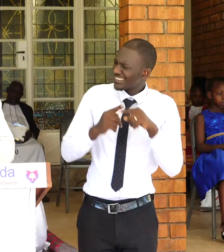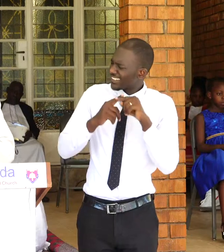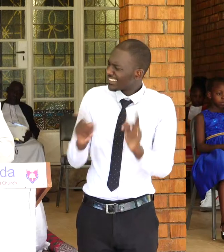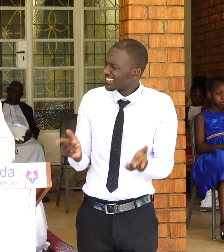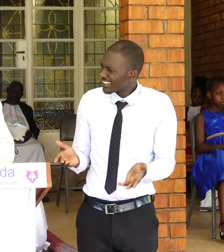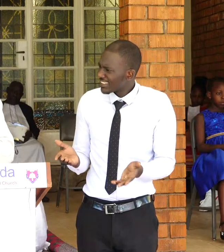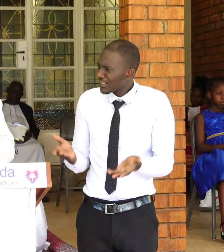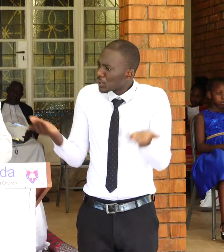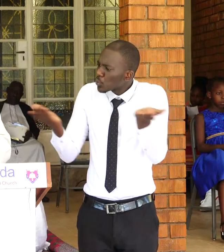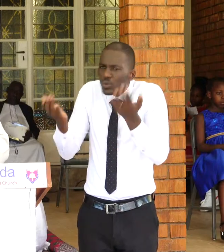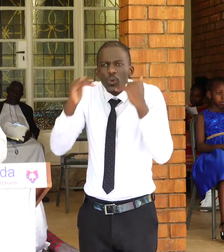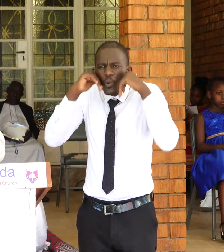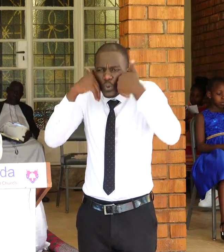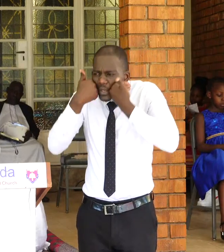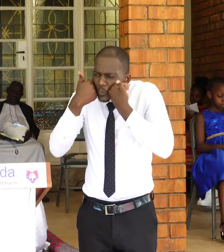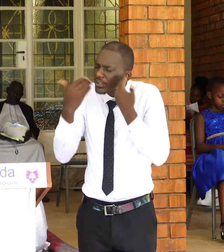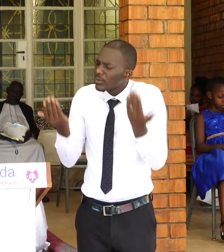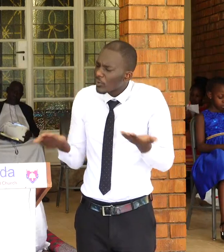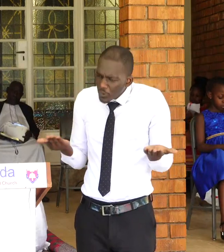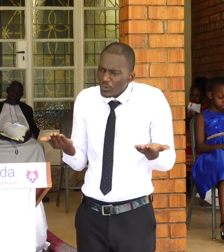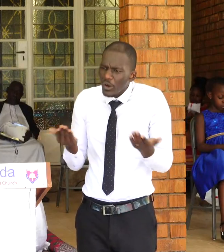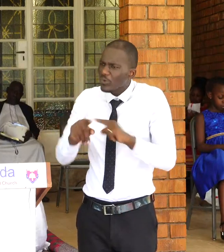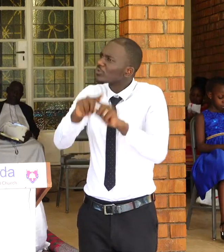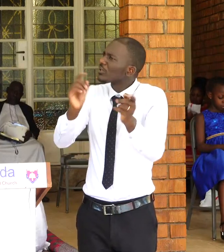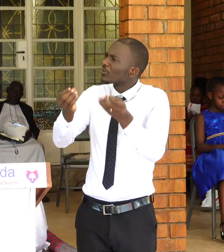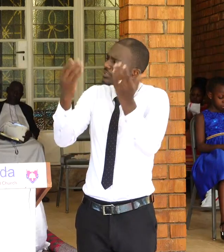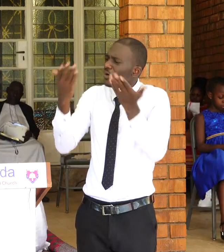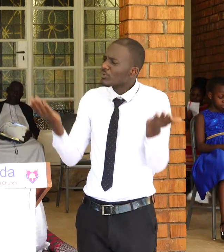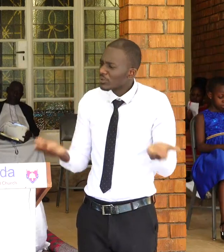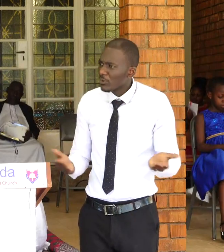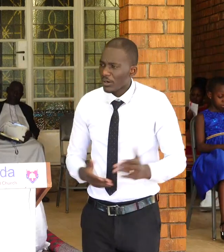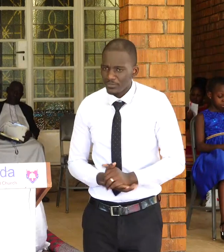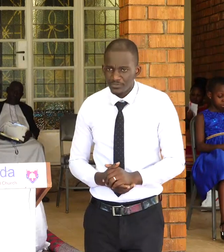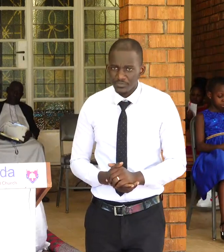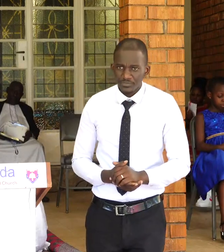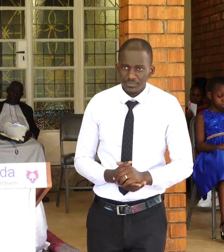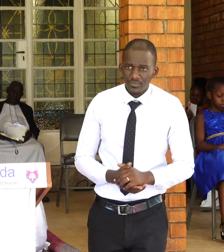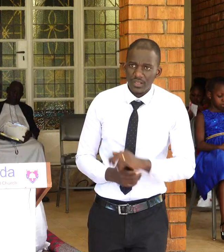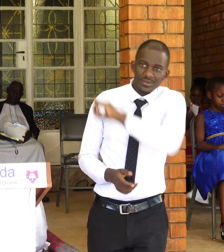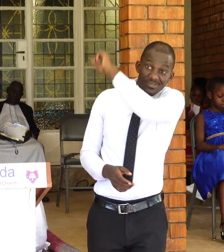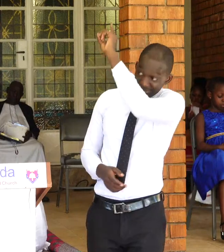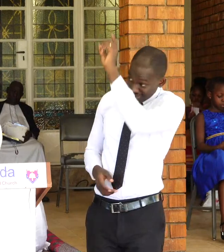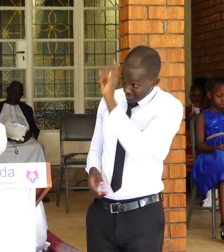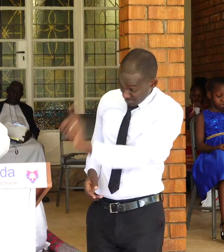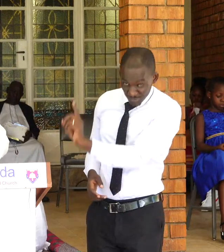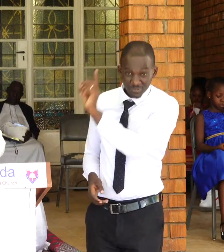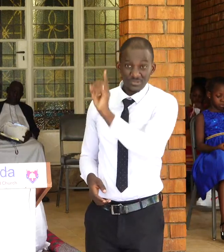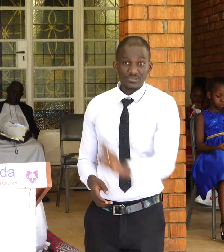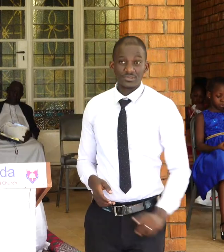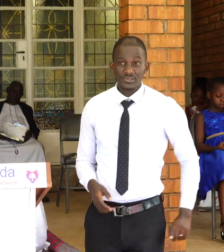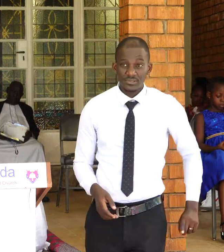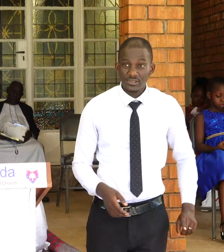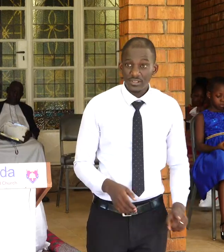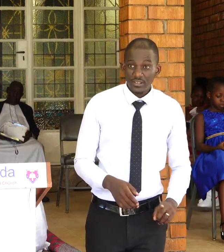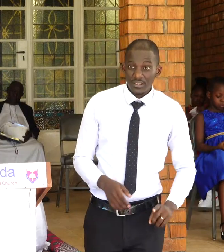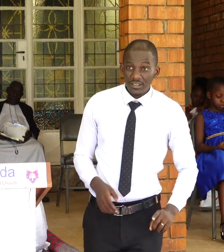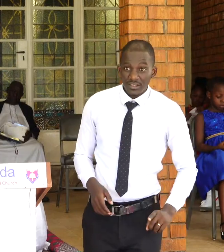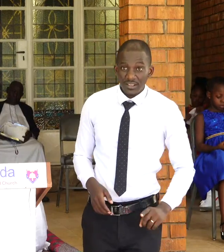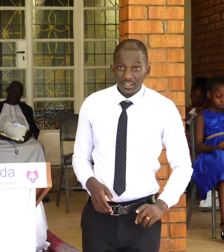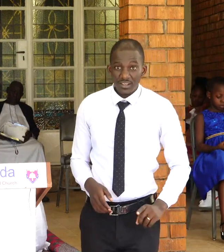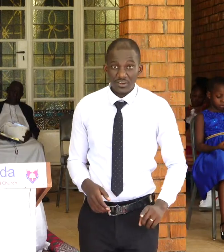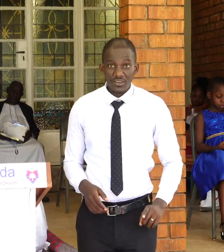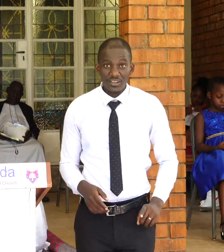naye guluwa omwana gw'endiga gw'ekiweebwayo ekyokebwa. Wulira ekibuuzo manga, ekiweebwayo kibuuza